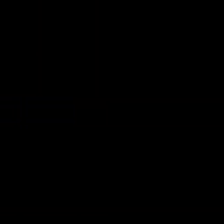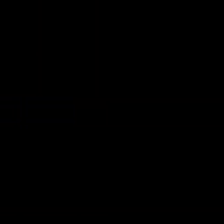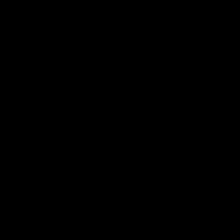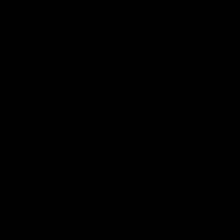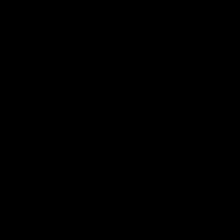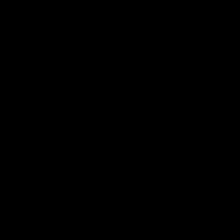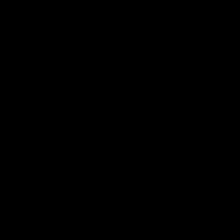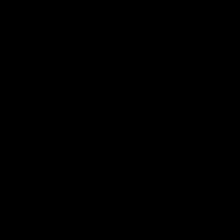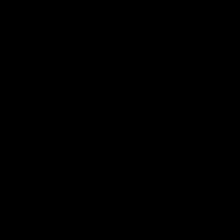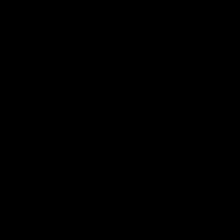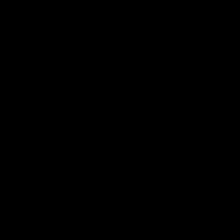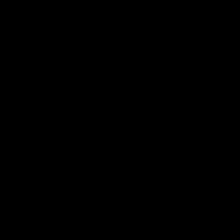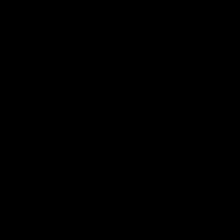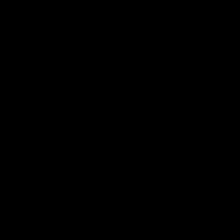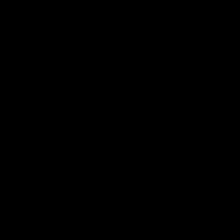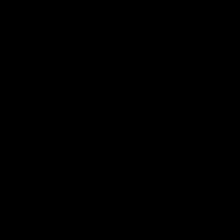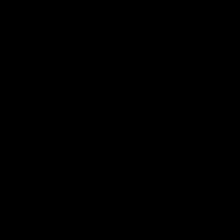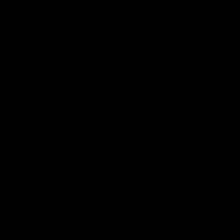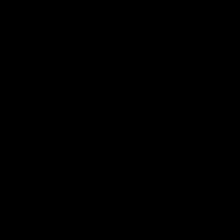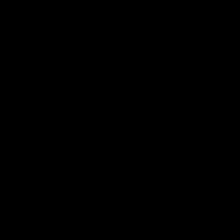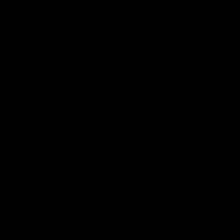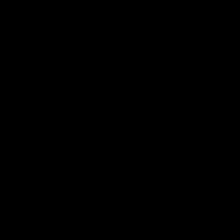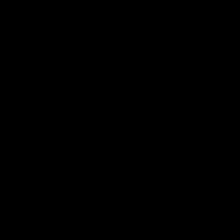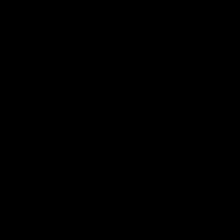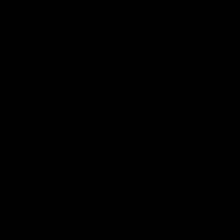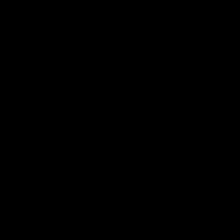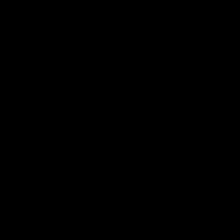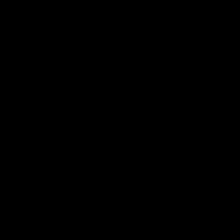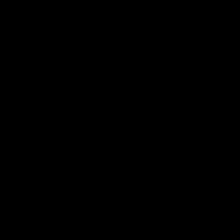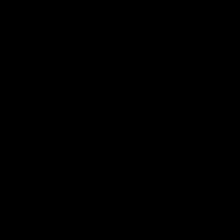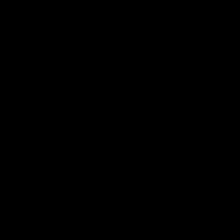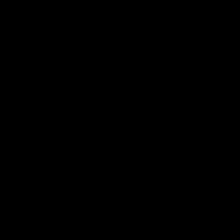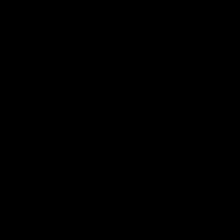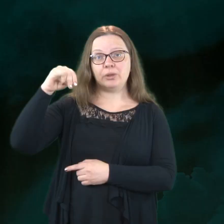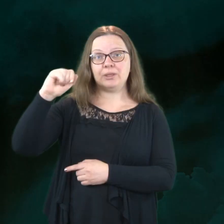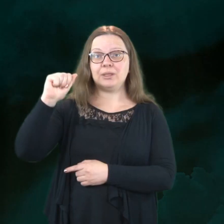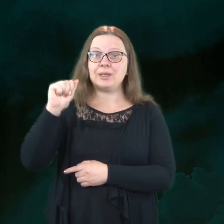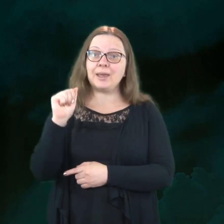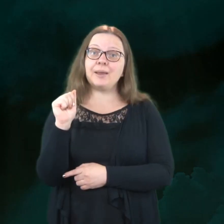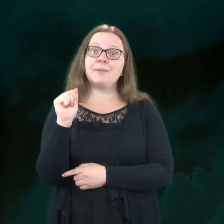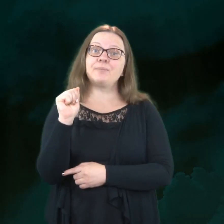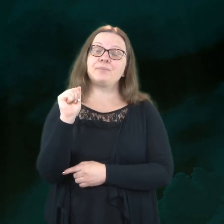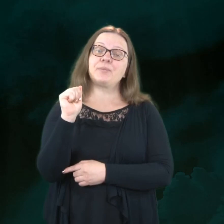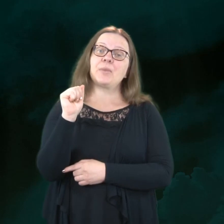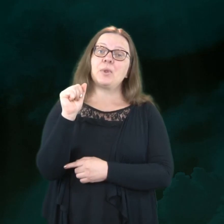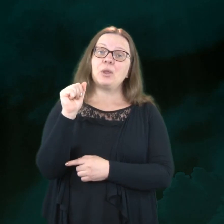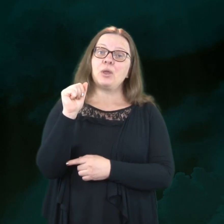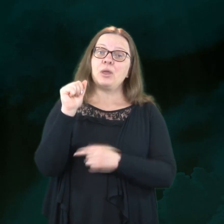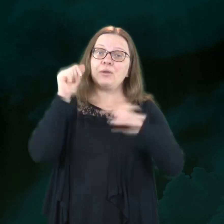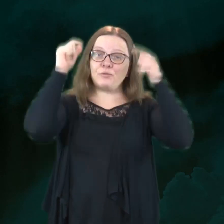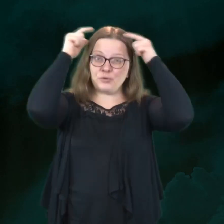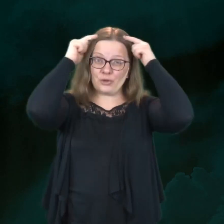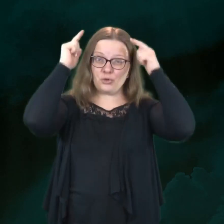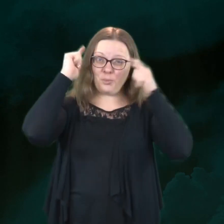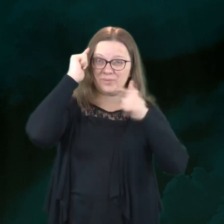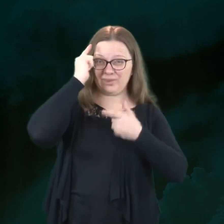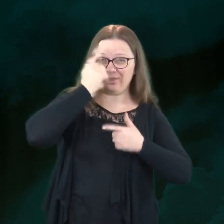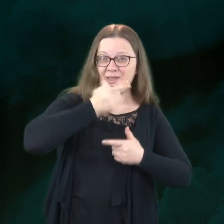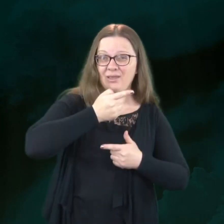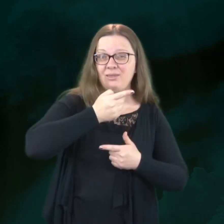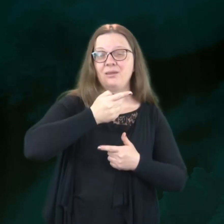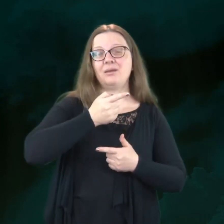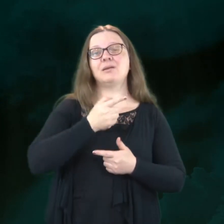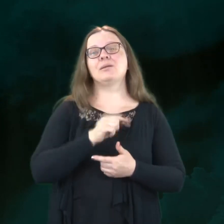Filipe II, ele dominou sobre a Grécia, que tinha por centro Atenas. Só que com